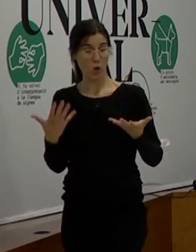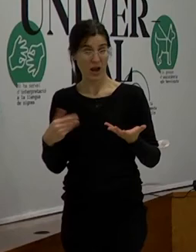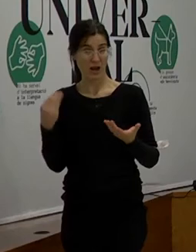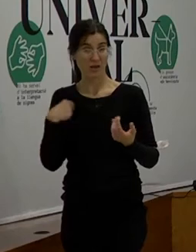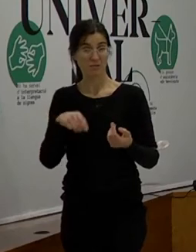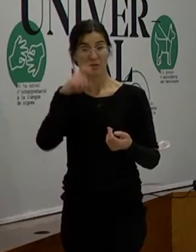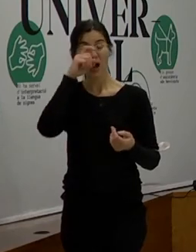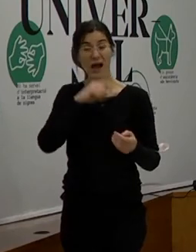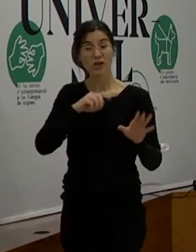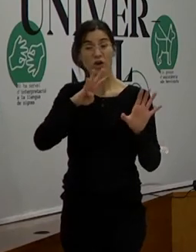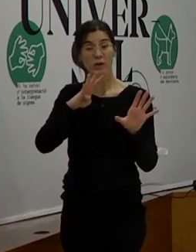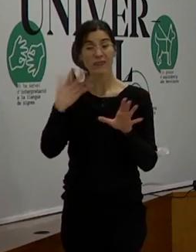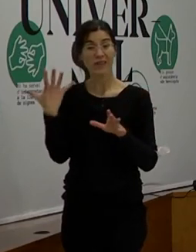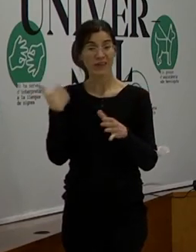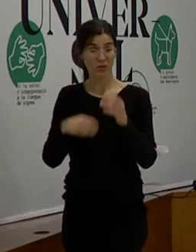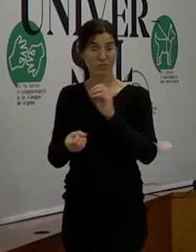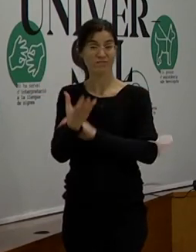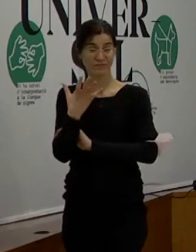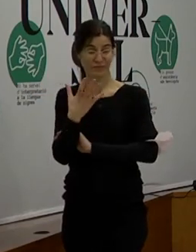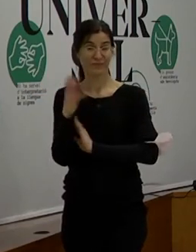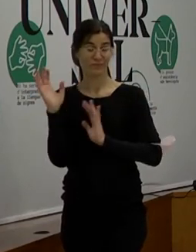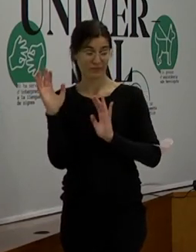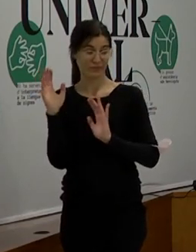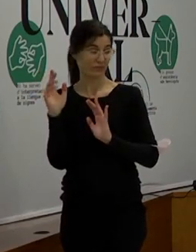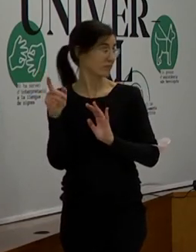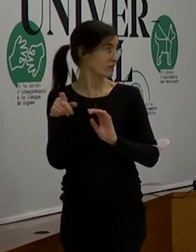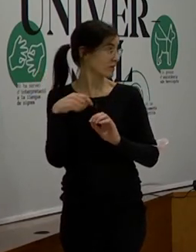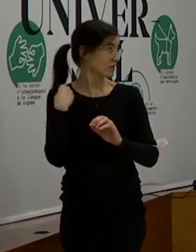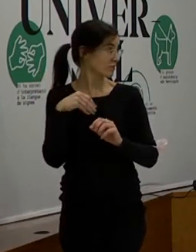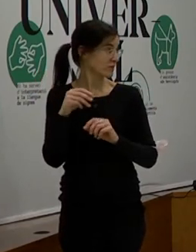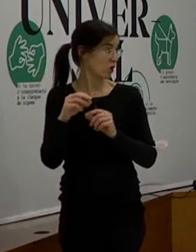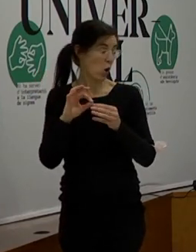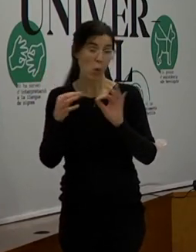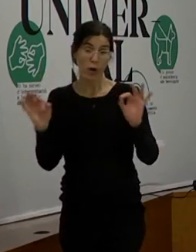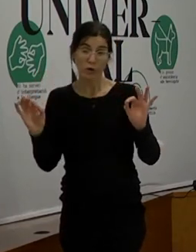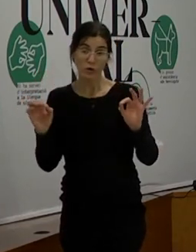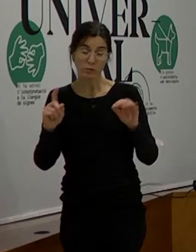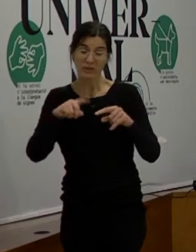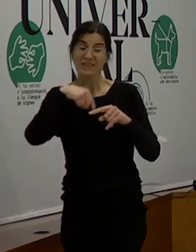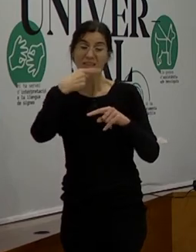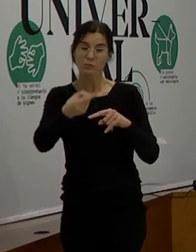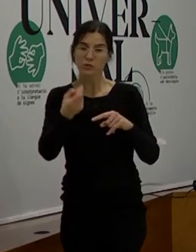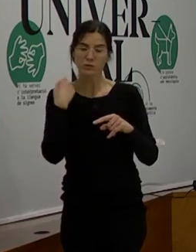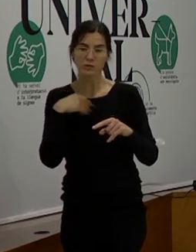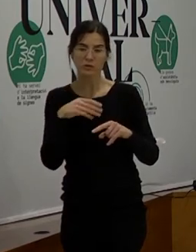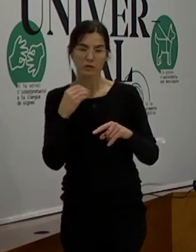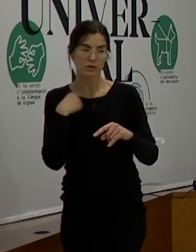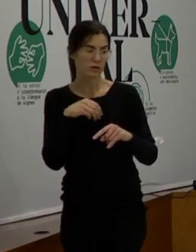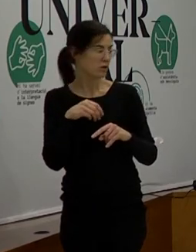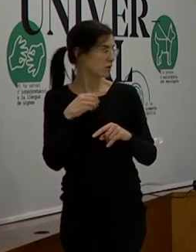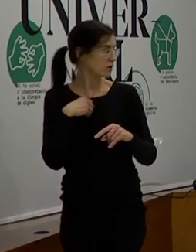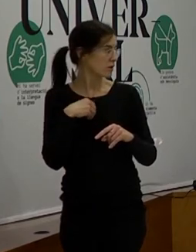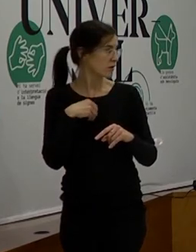l'any 95, després de los juegos, yo hice los juegos, y el reglamento era el decreto